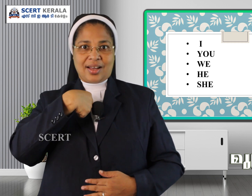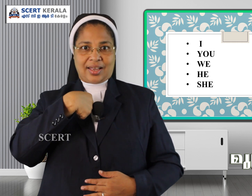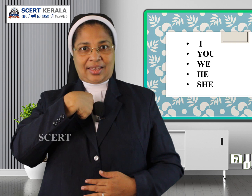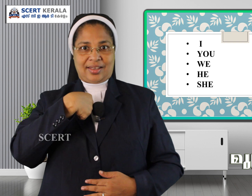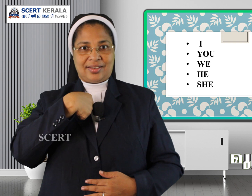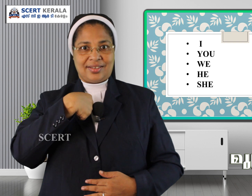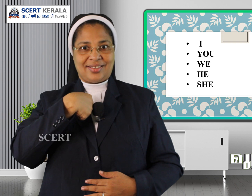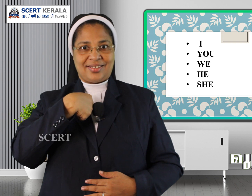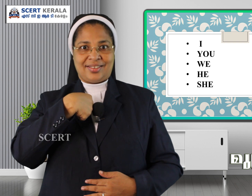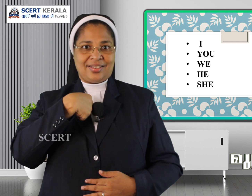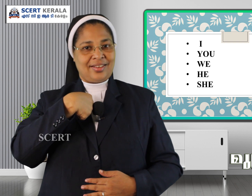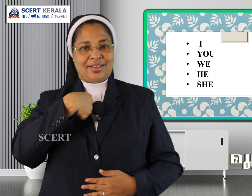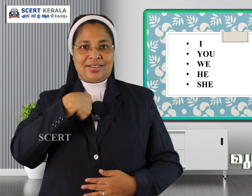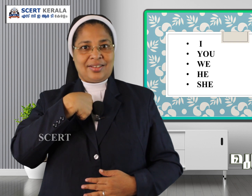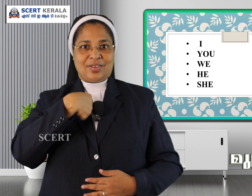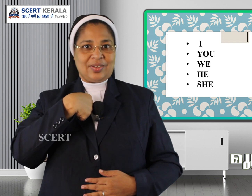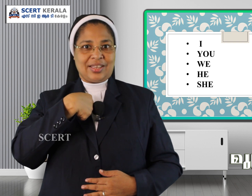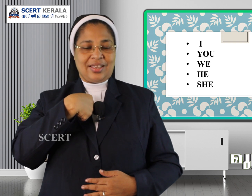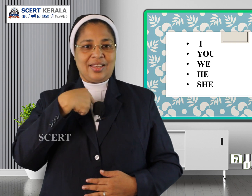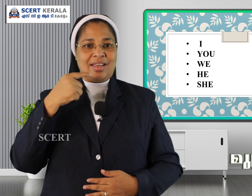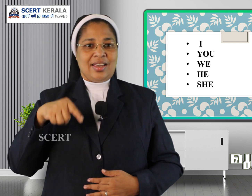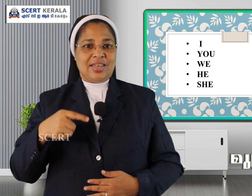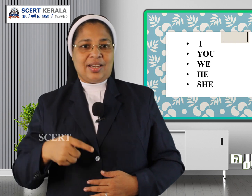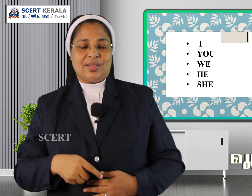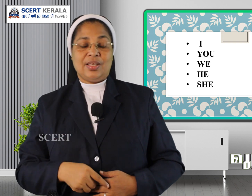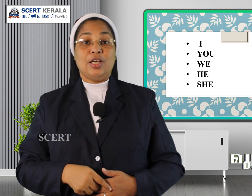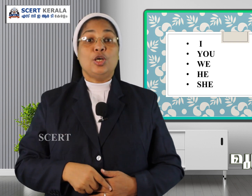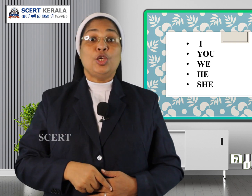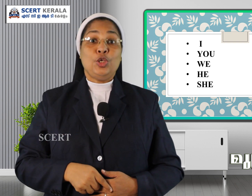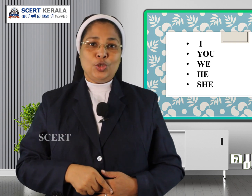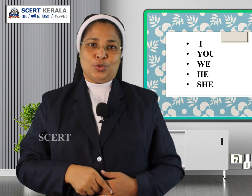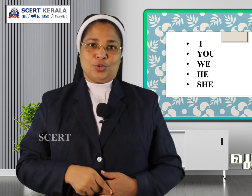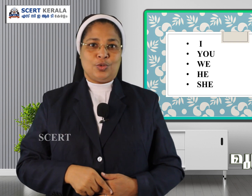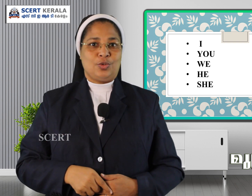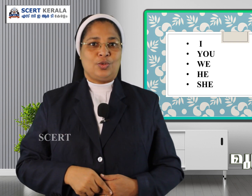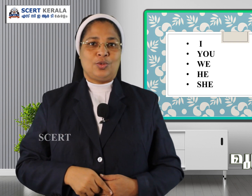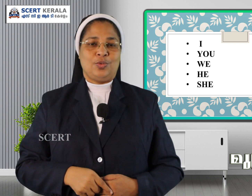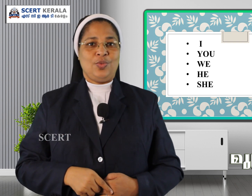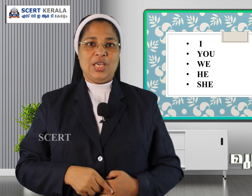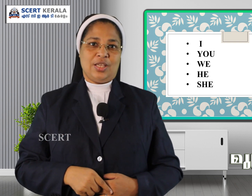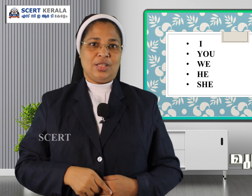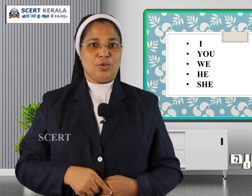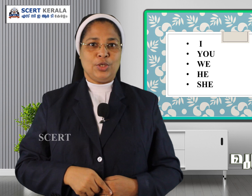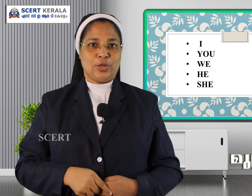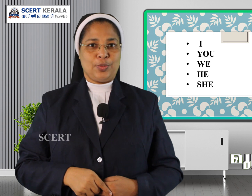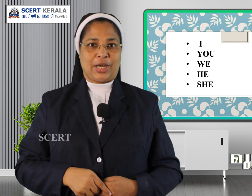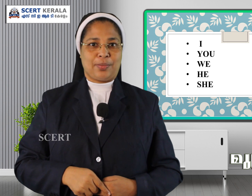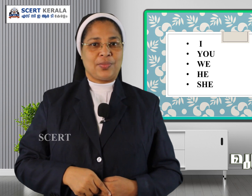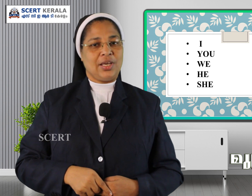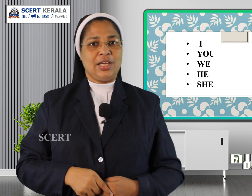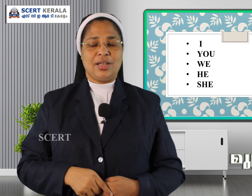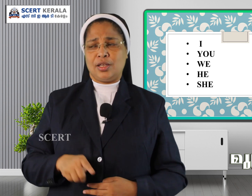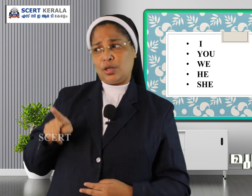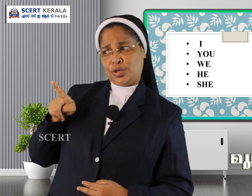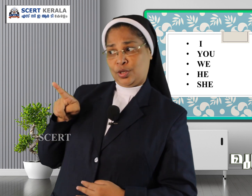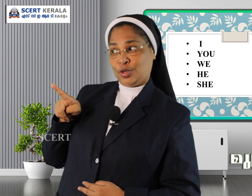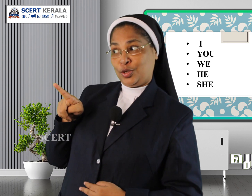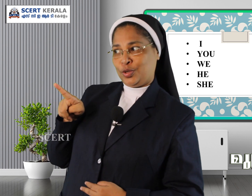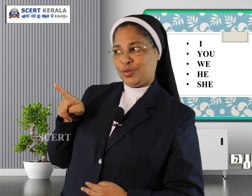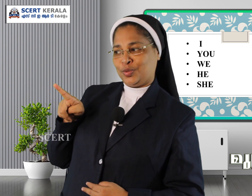ഐ. ഓക്കെ, ഇനി അടുത്തത് യു, നീ എന്ന് കുട്ടികളോട് പറയണം. എങ്ങനെയാണ് യു?